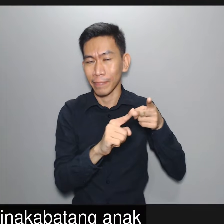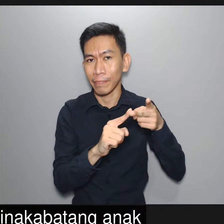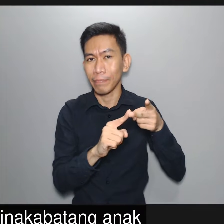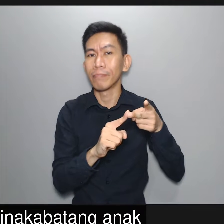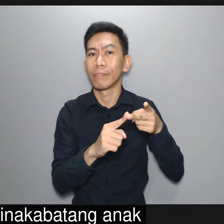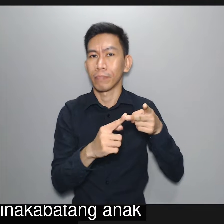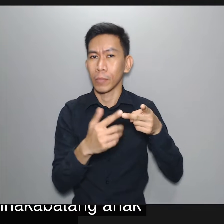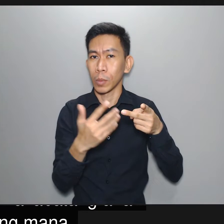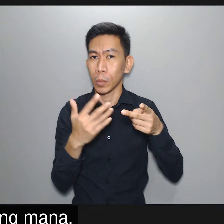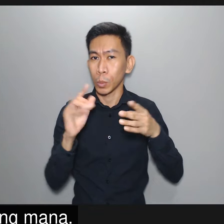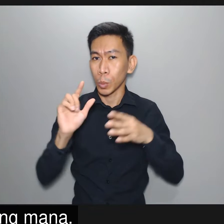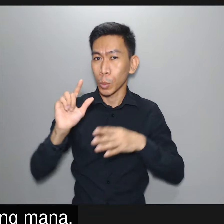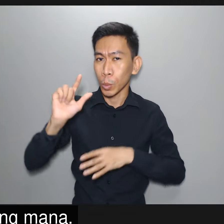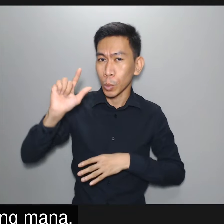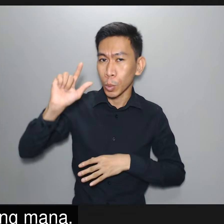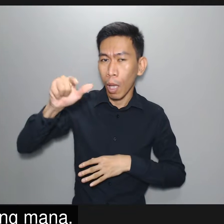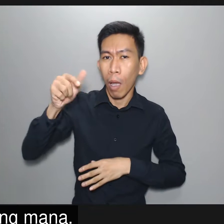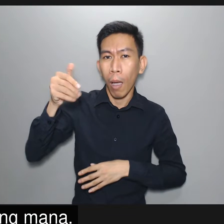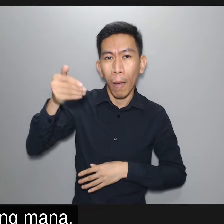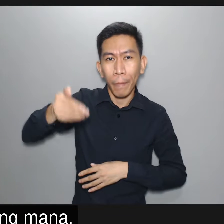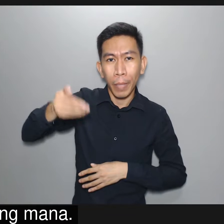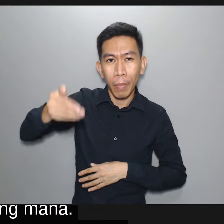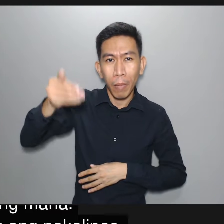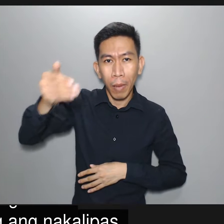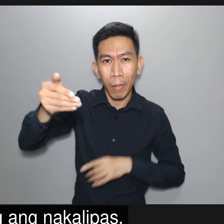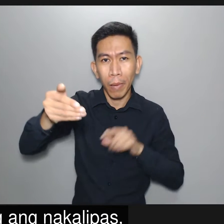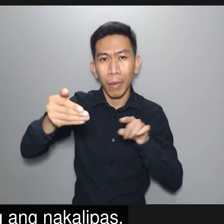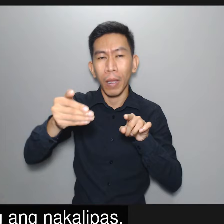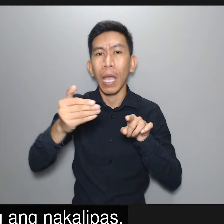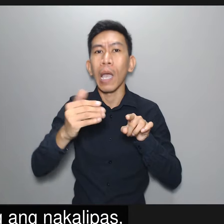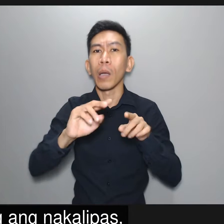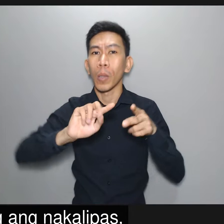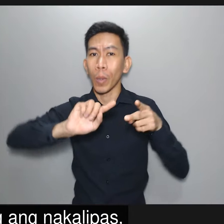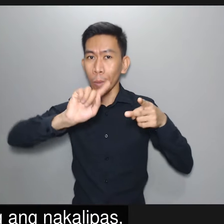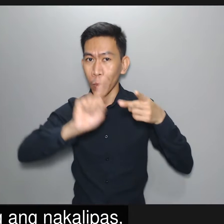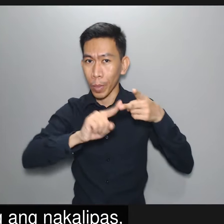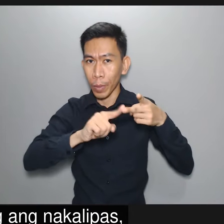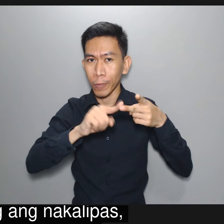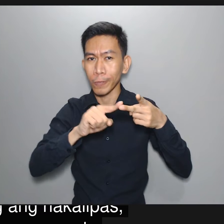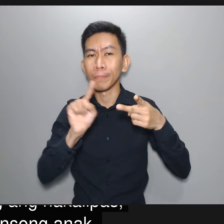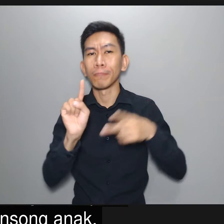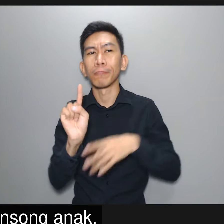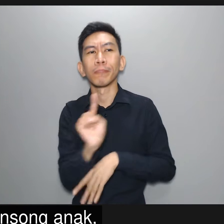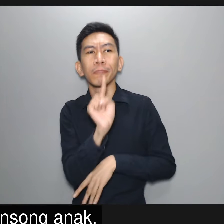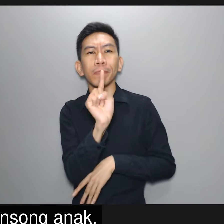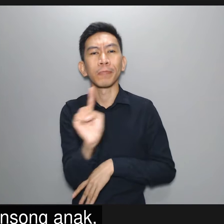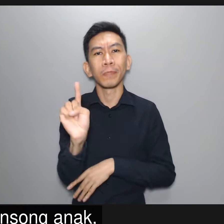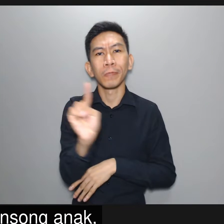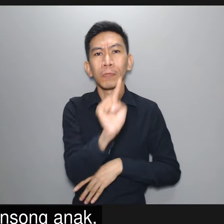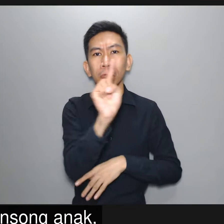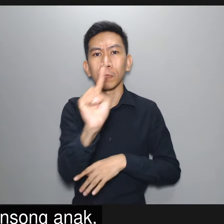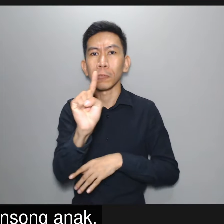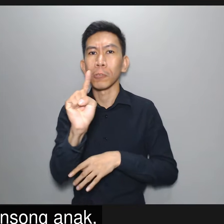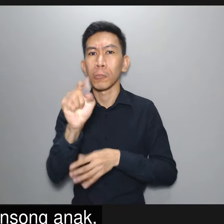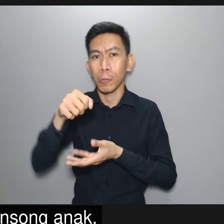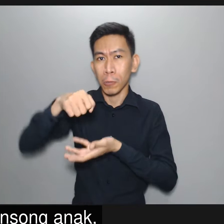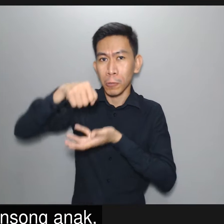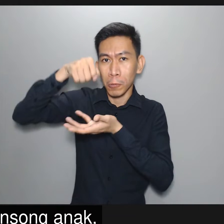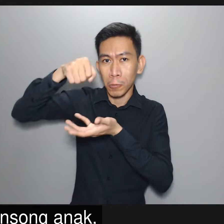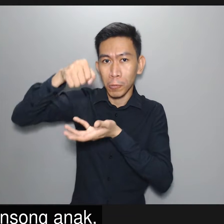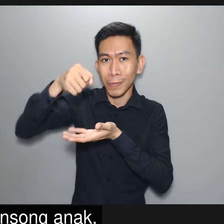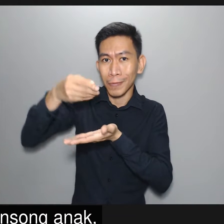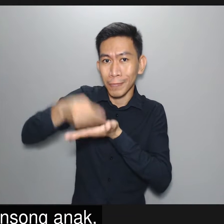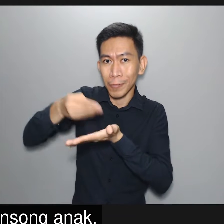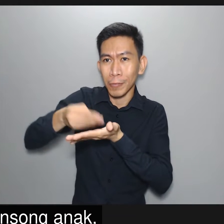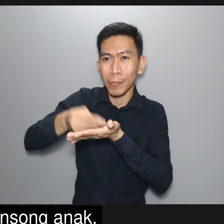pa lang ang nakalipas, umalis ang bunsong anak. Ibinenta niya ang lahat ng kanyang ari-arian at nagpunta